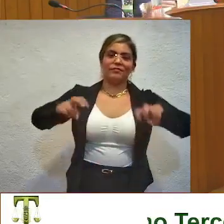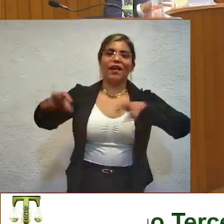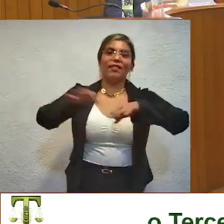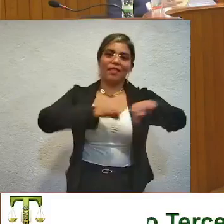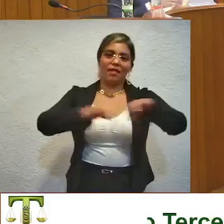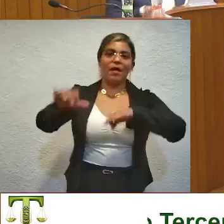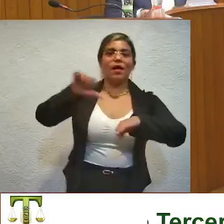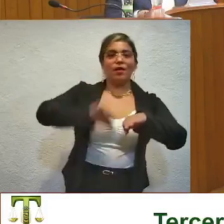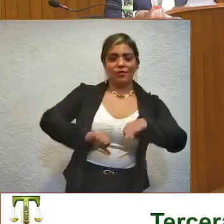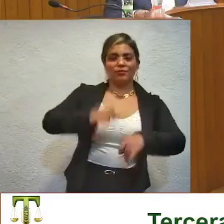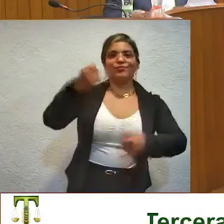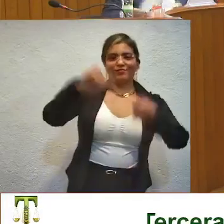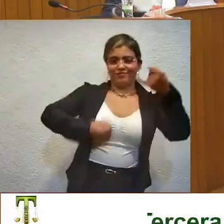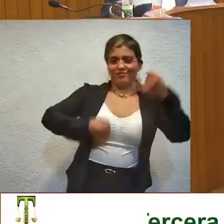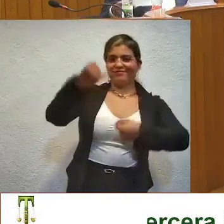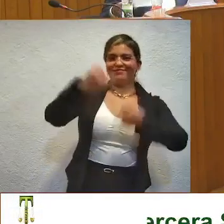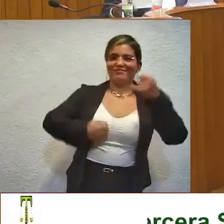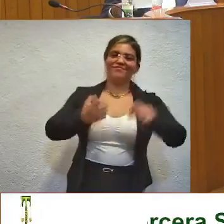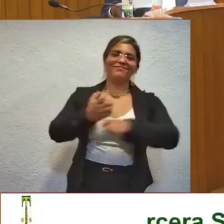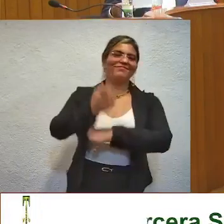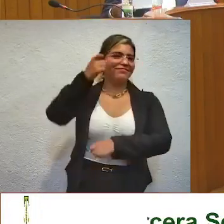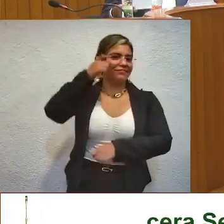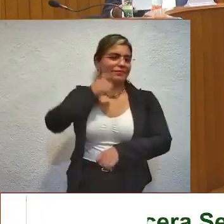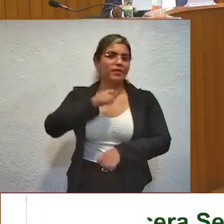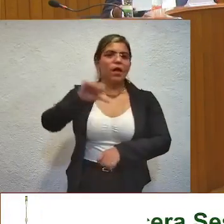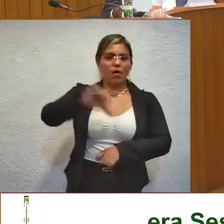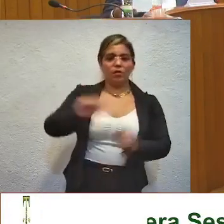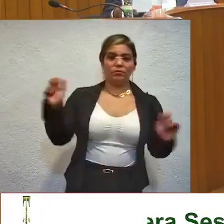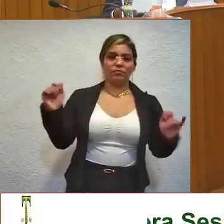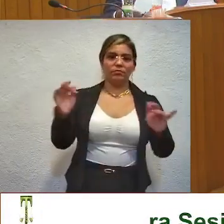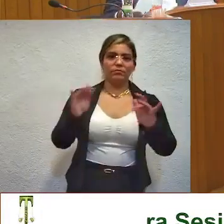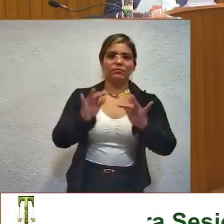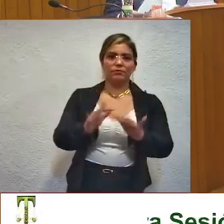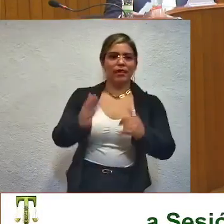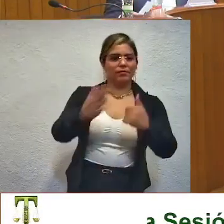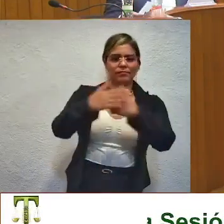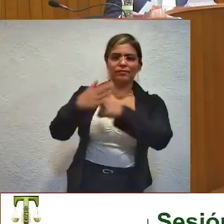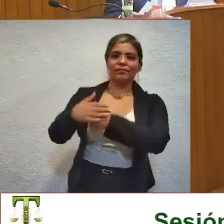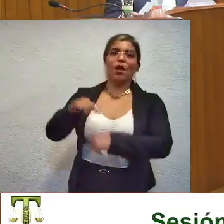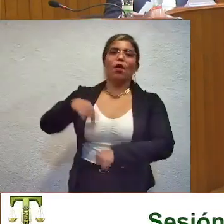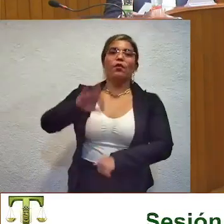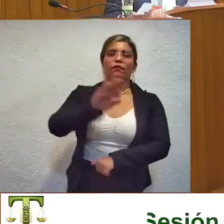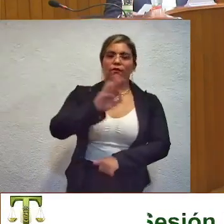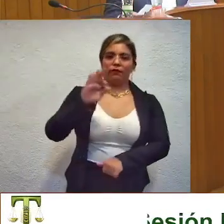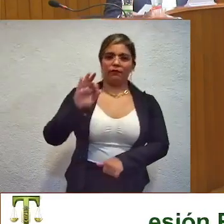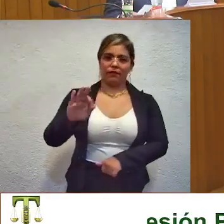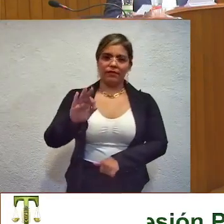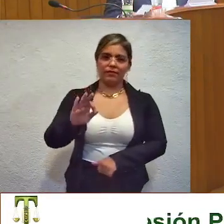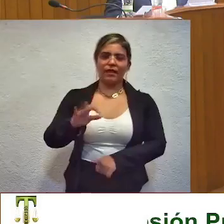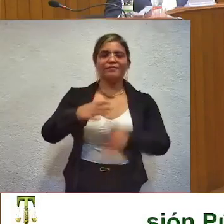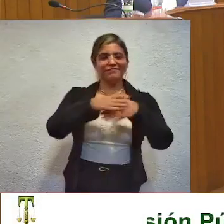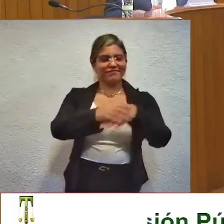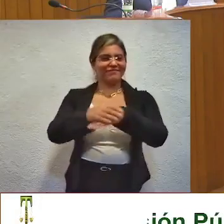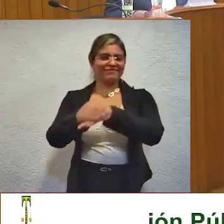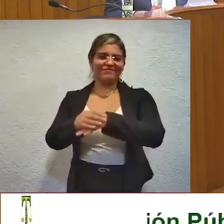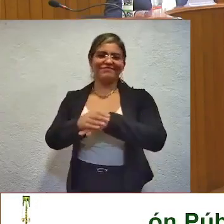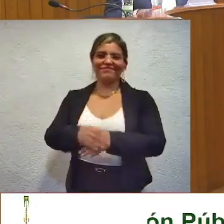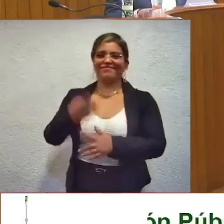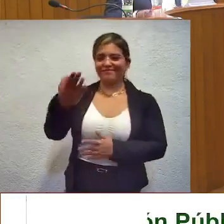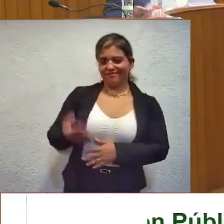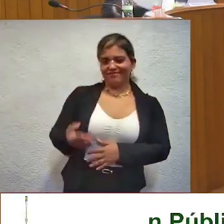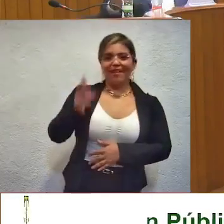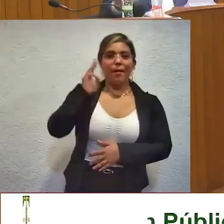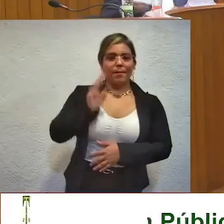Electoral del Estado de Guerrero, realizado de manera presencial y convocado para esta fecha. Saludo cordialmente a la magistrada